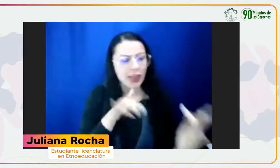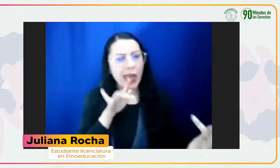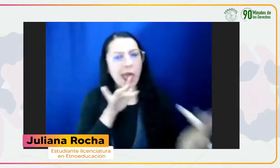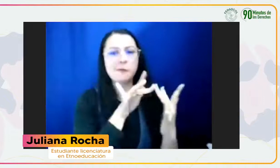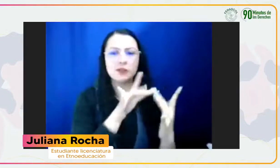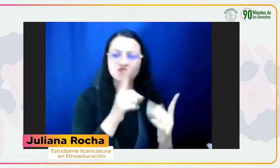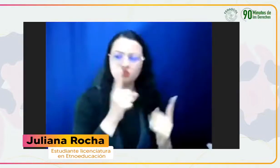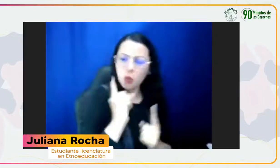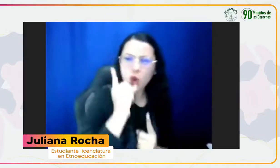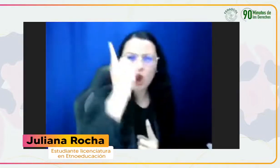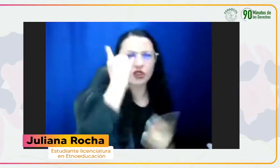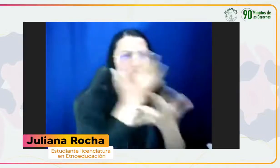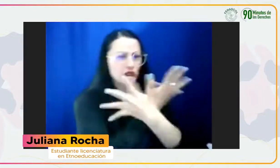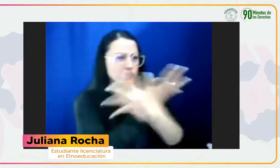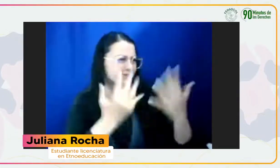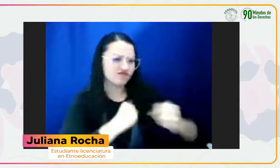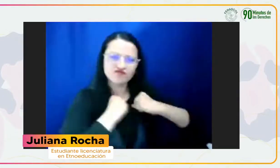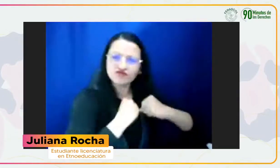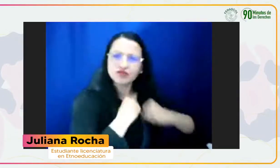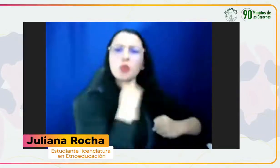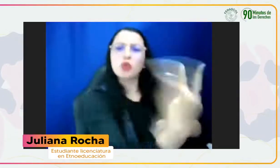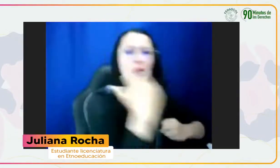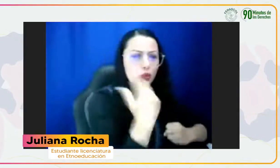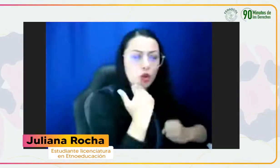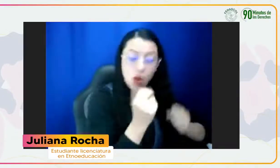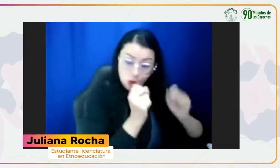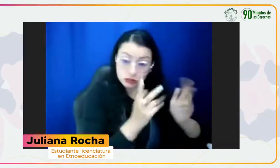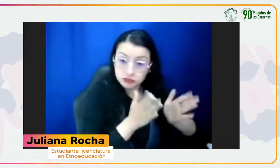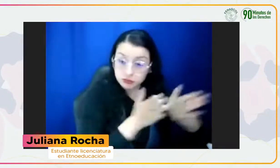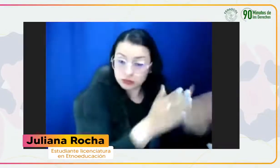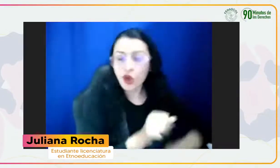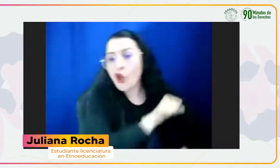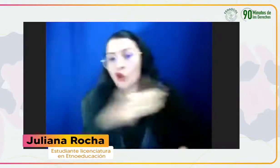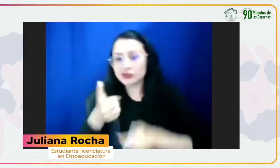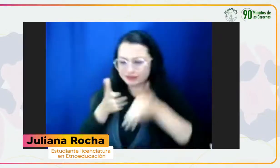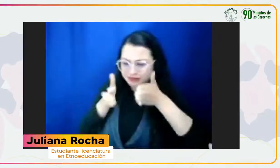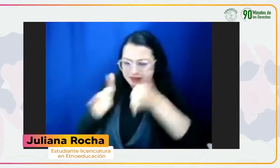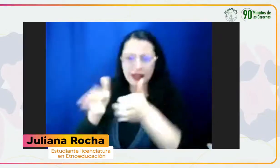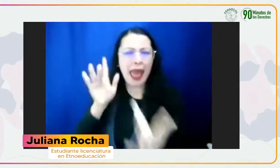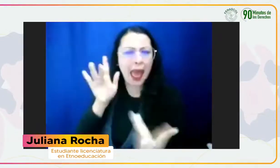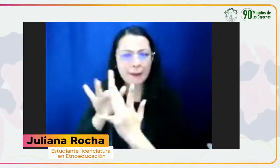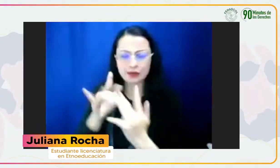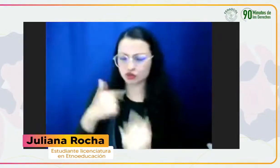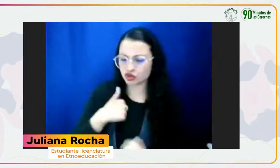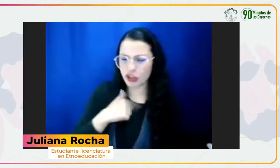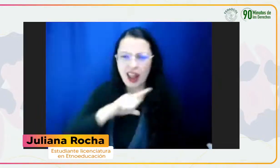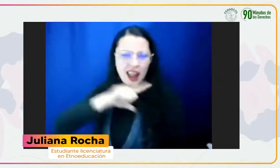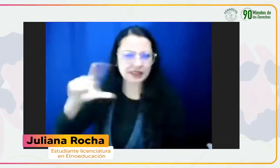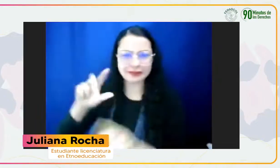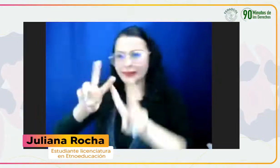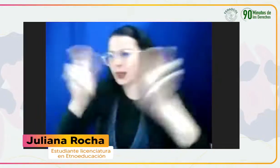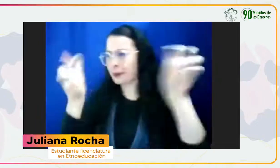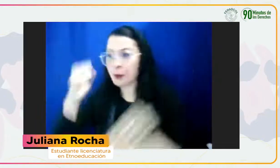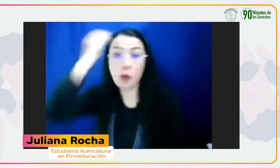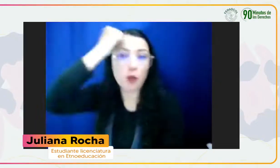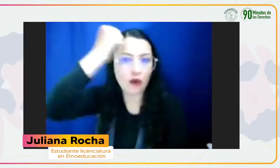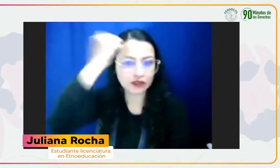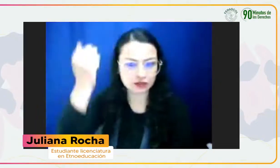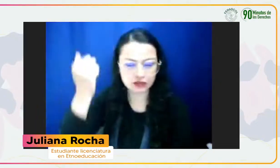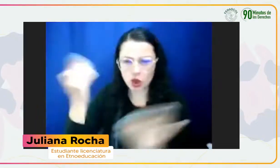podemos tener varios caminos para lograrlo, para tener esta incidencia, para tener esta voz. También podemos tener, no sé, caminos de